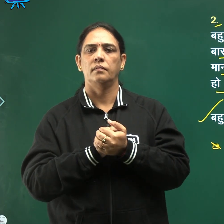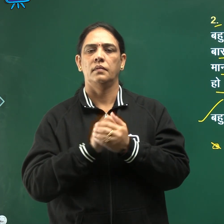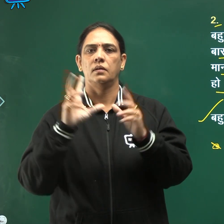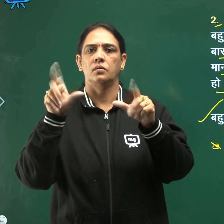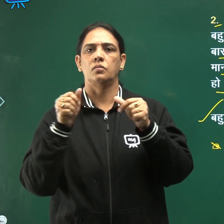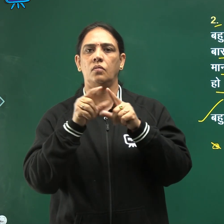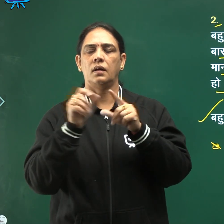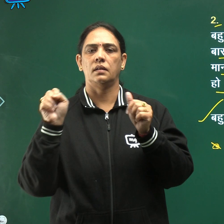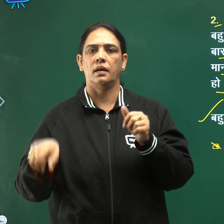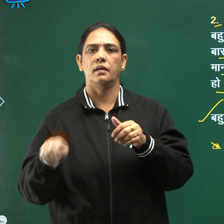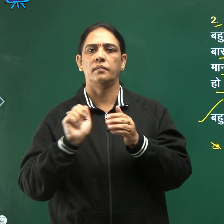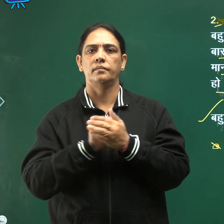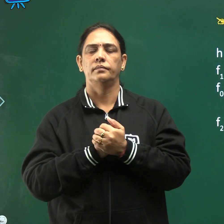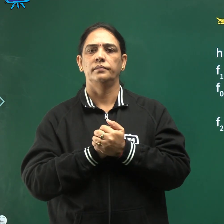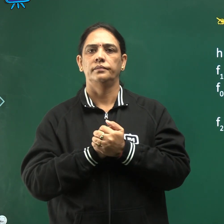ज्ञात करते हैं।